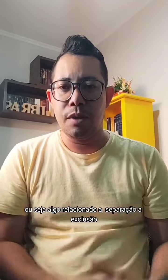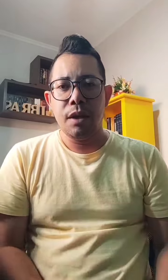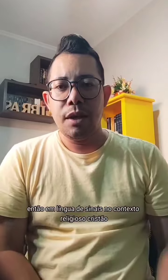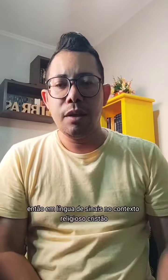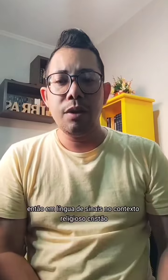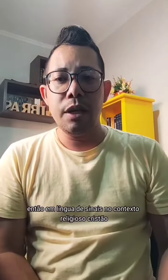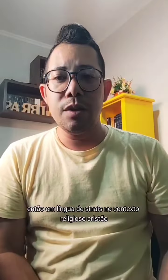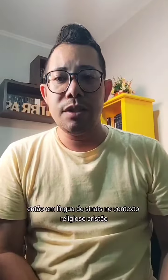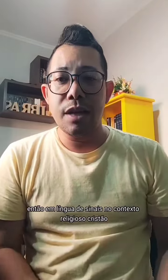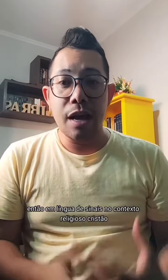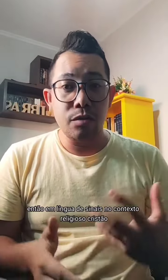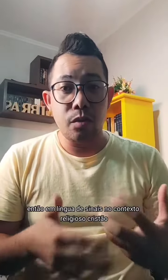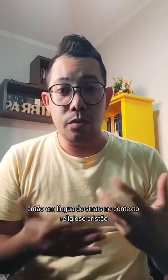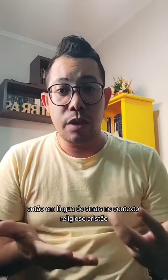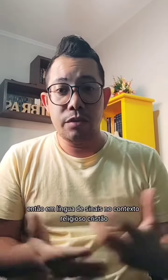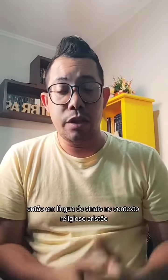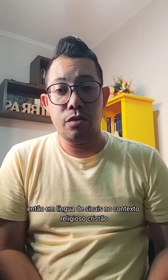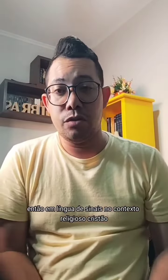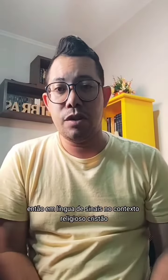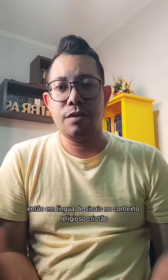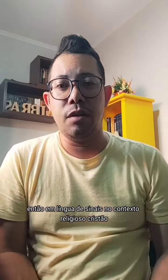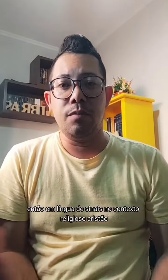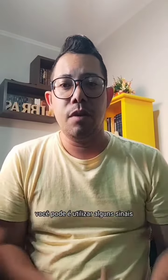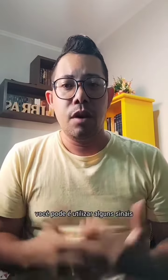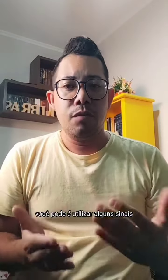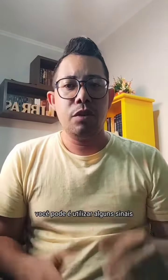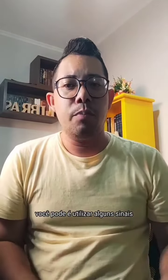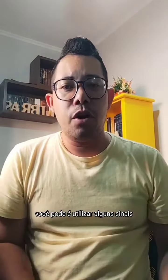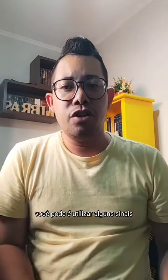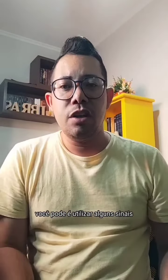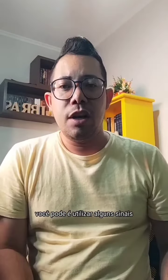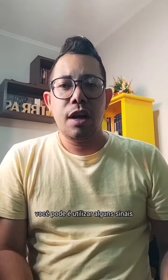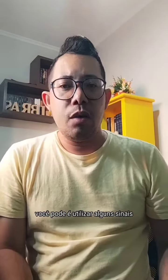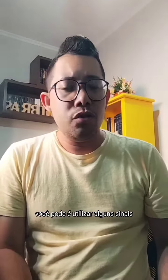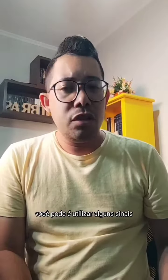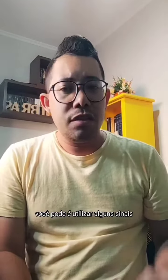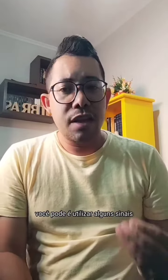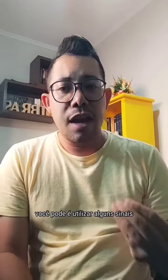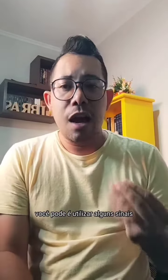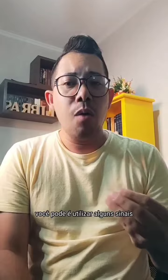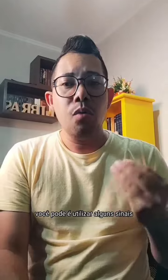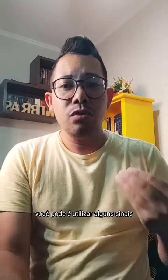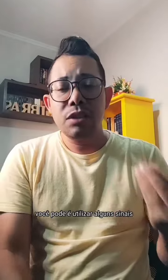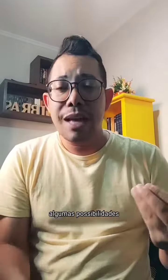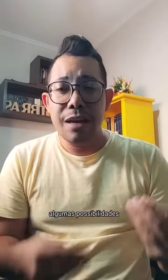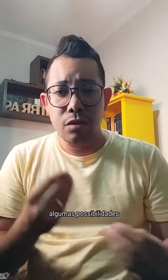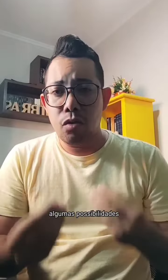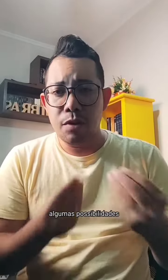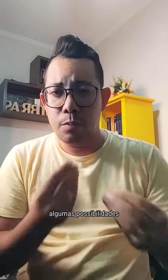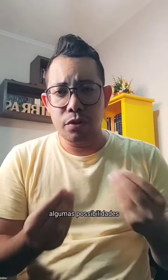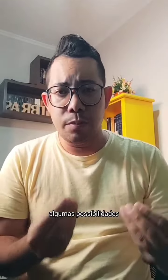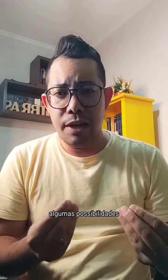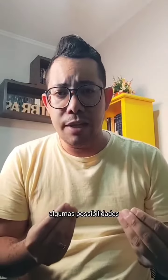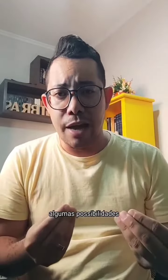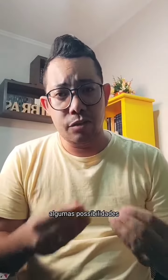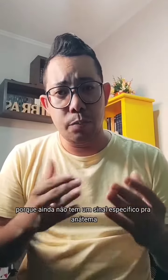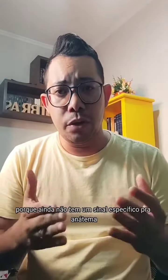Então, em língua de sinais, no contexto religioso cristão, você pode utilizar alguns sinais, algumas possibilidades. Por quê?